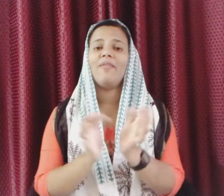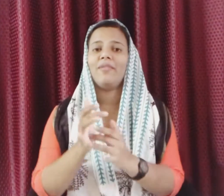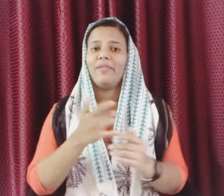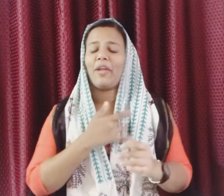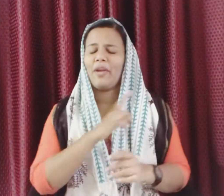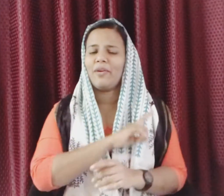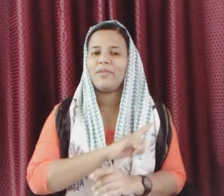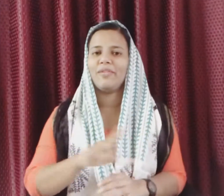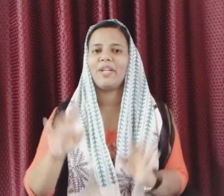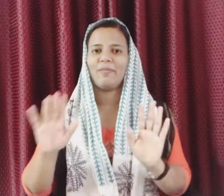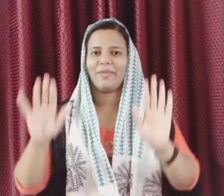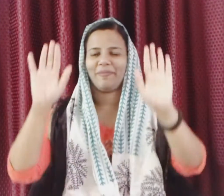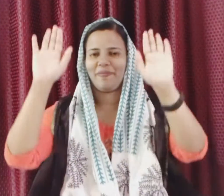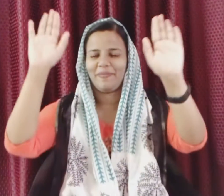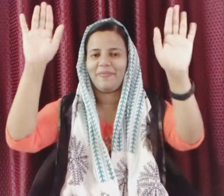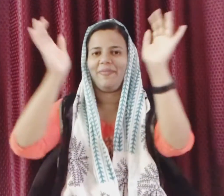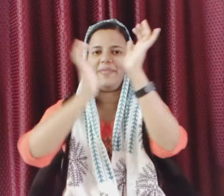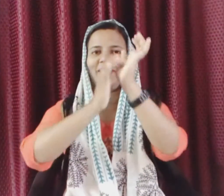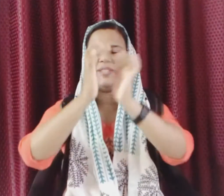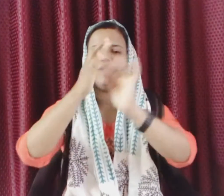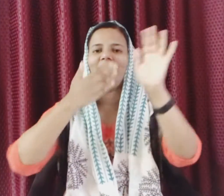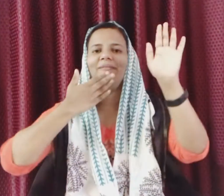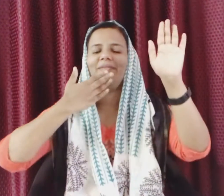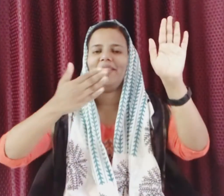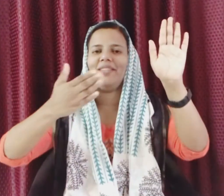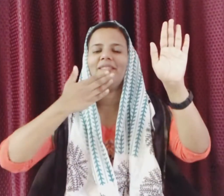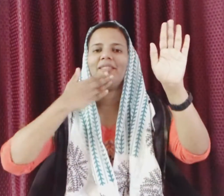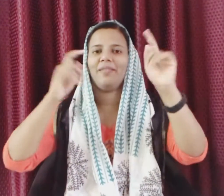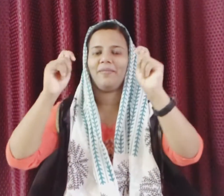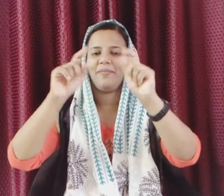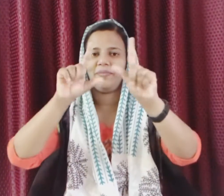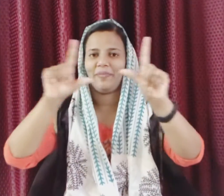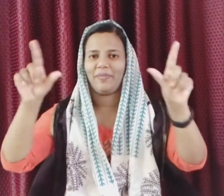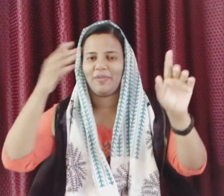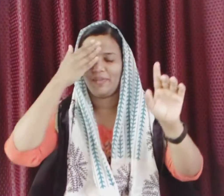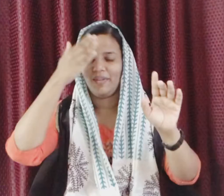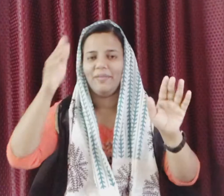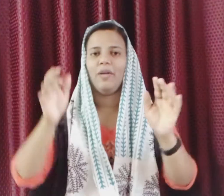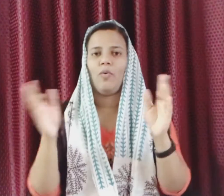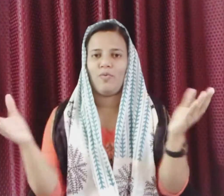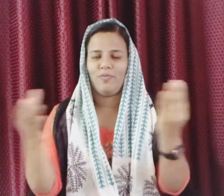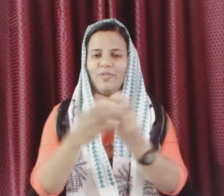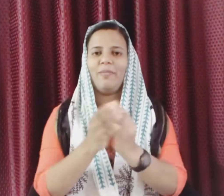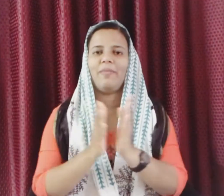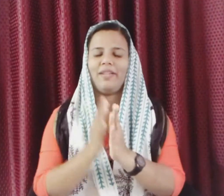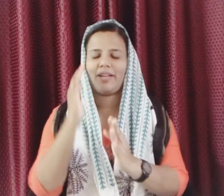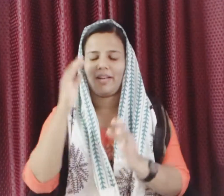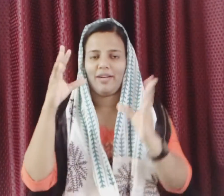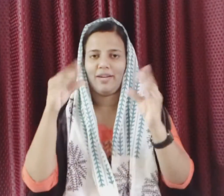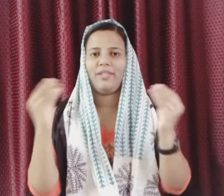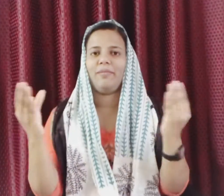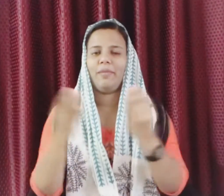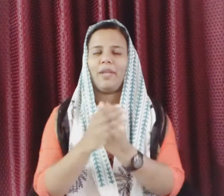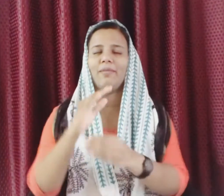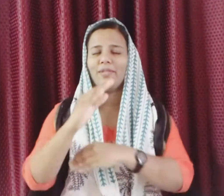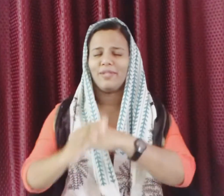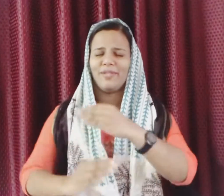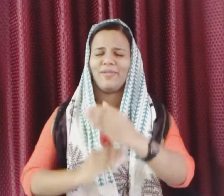ദയ എന്നേക്കുമുള്ളത്. കരങ്ങളെ ഉയർത്തി കർത്താവിന് നന്ദി പറഞ്ഞാട്ടെ. ഹല്ലേലൂയ. നമുക്ക് ഒരുമിച്ച് പ്രാർത്ഥിക്കാം. എല്ലാ കണ്ണുകളും അടച്ചു പിടിച്ചാട്ടെ. ഞങ്ങളുടെ